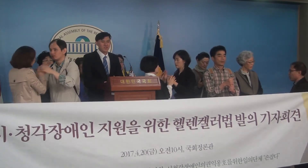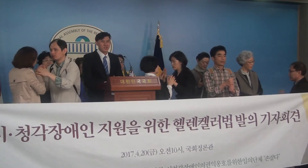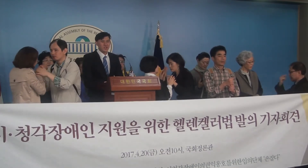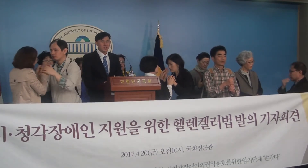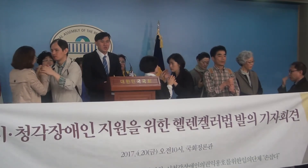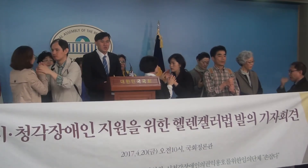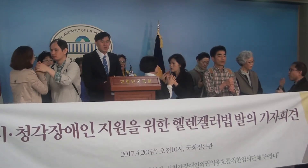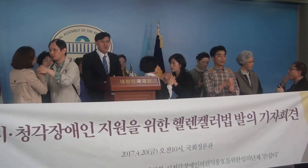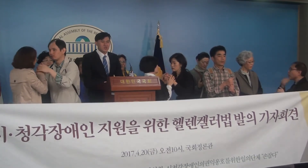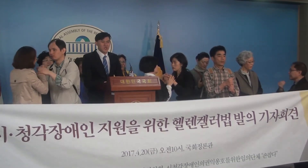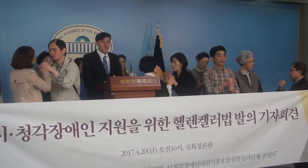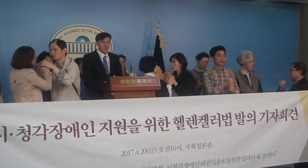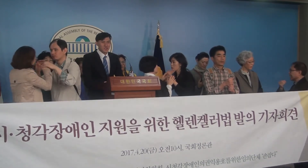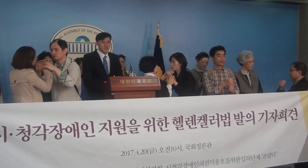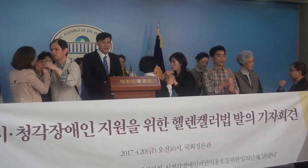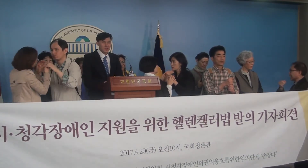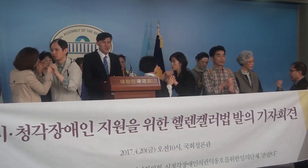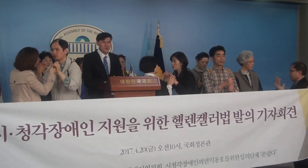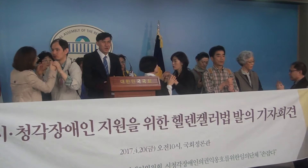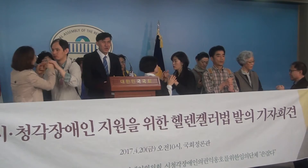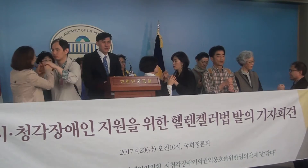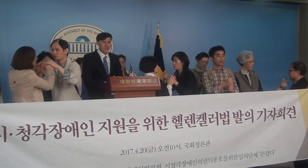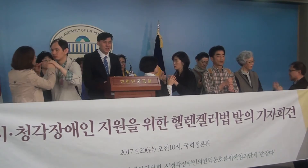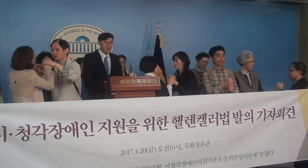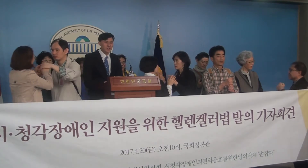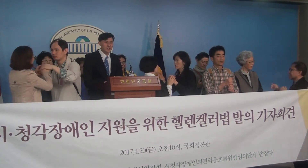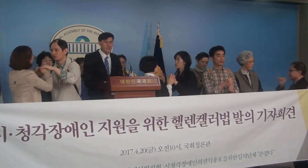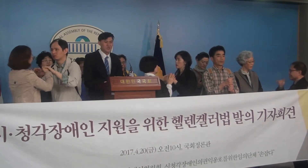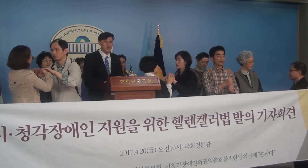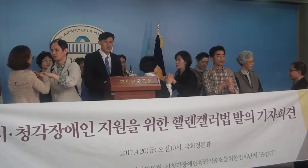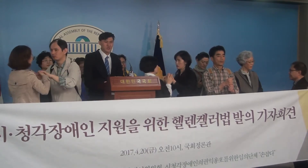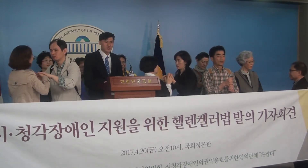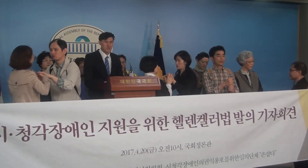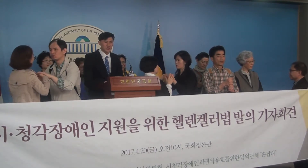시청각장애인 복지에 대단히 의미 있는 발의라고 생각합니다.